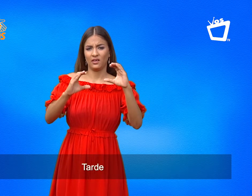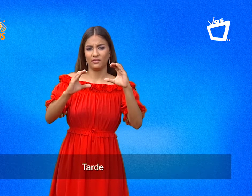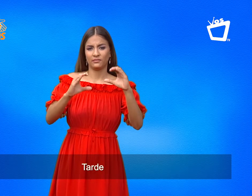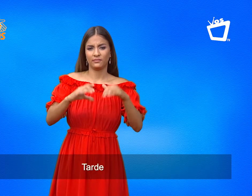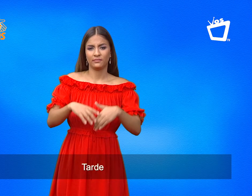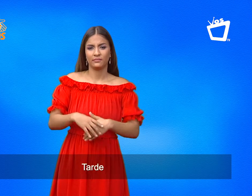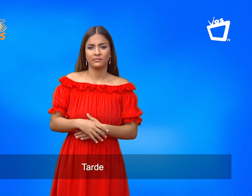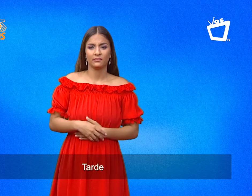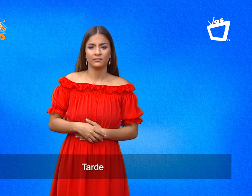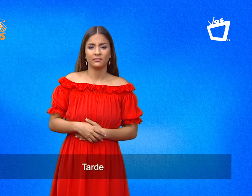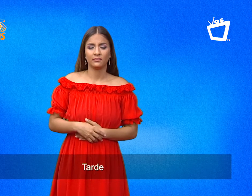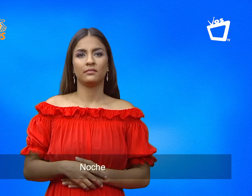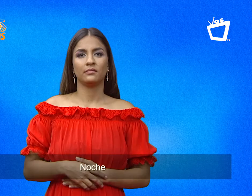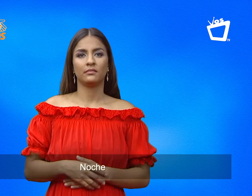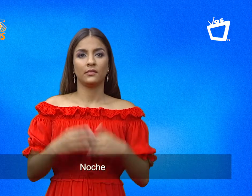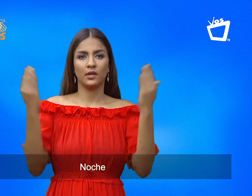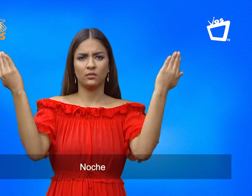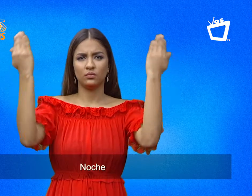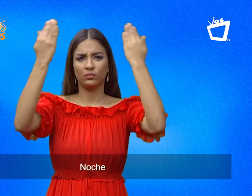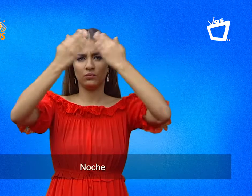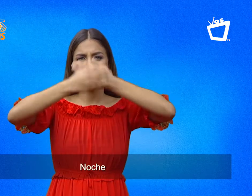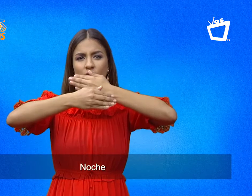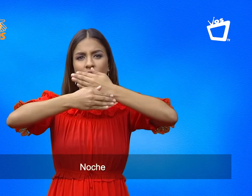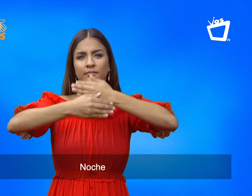tarde noche